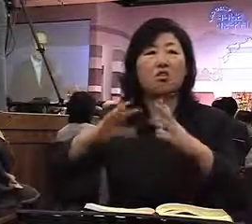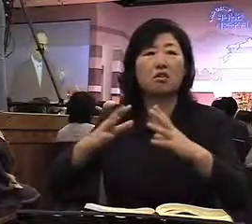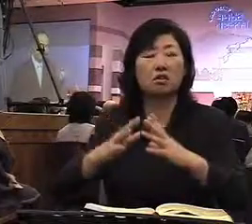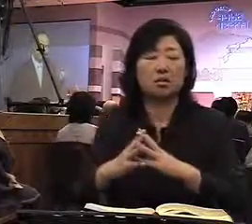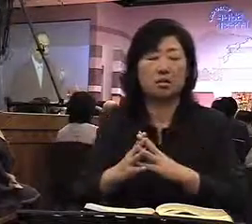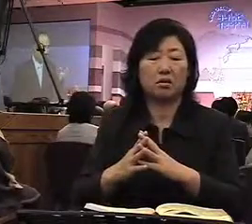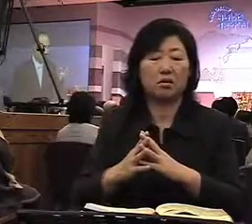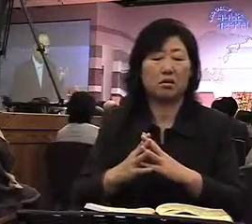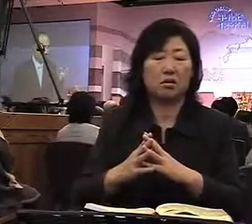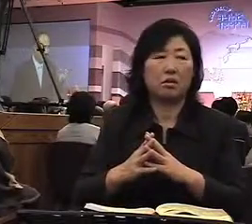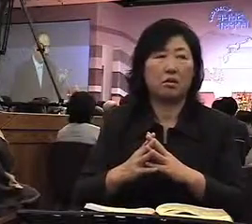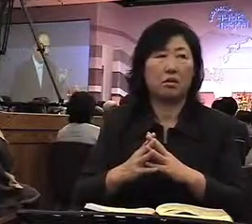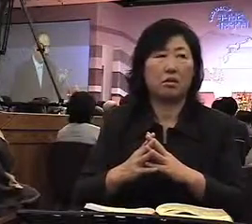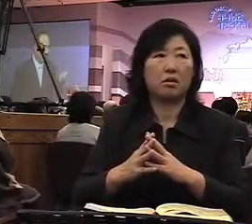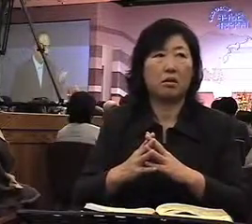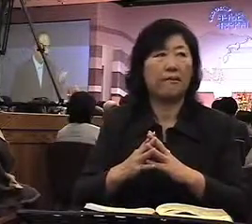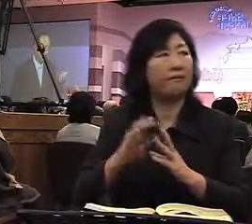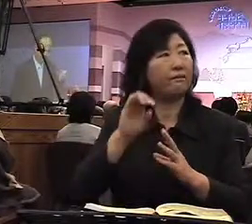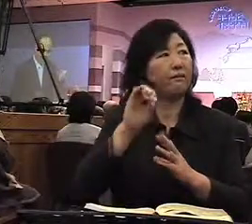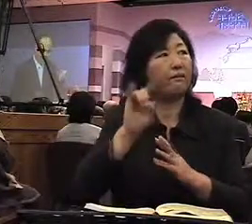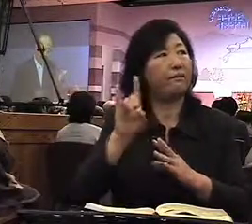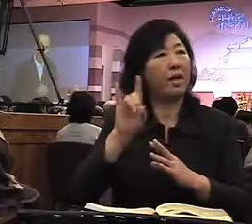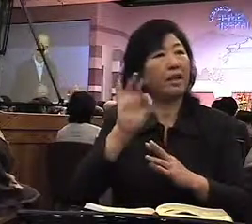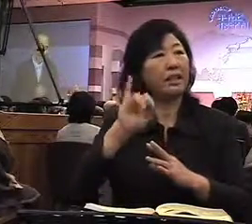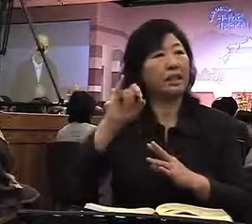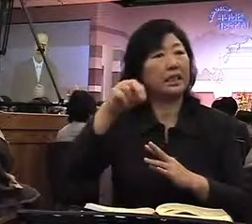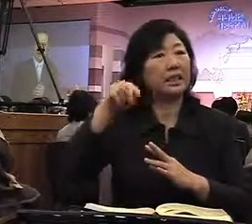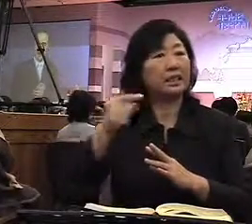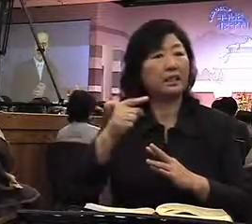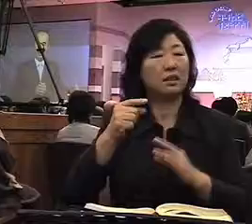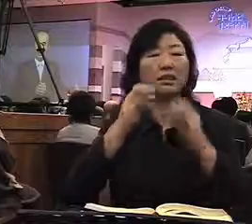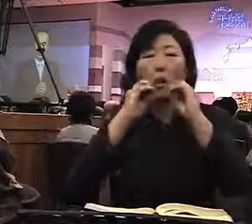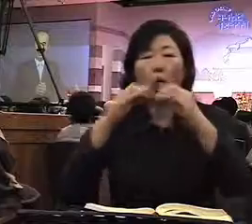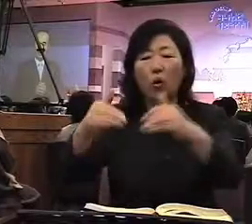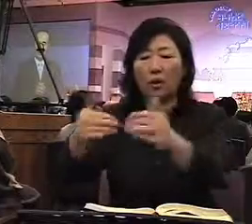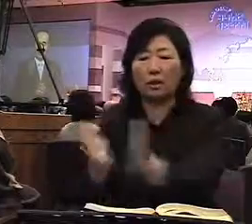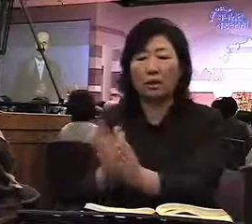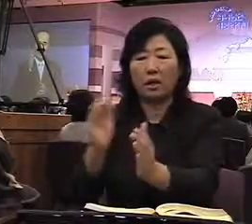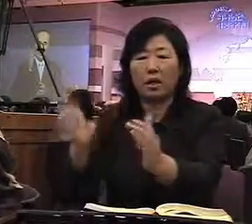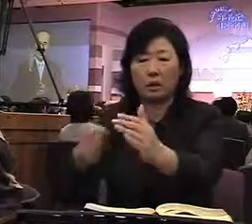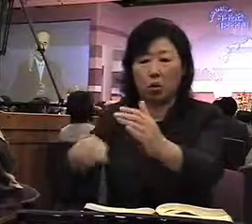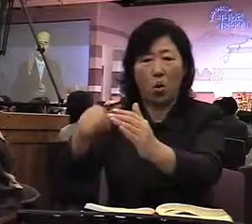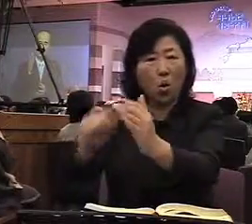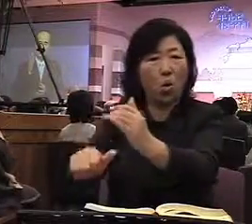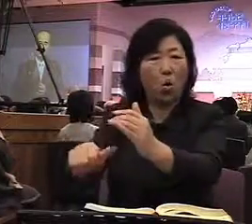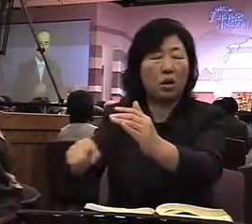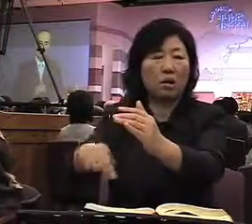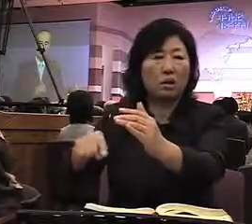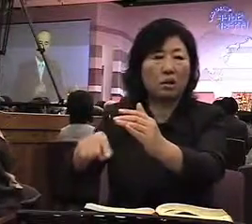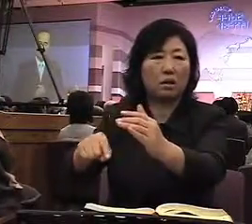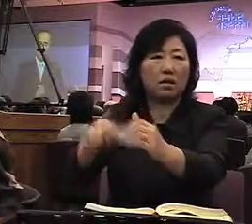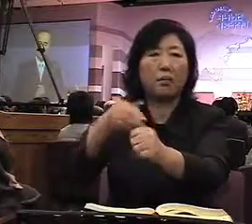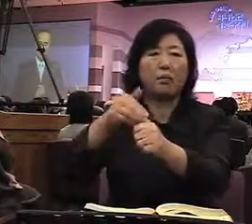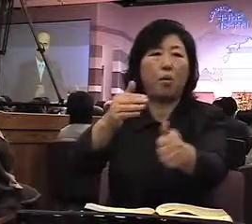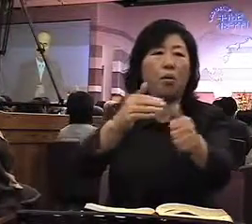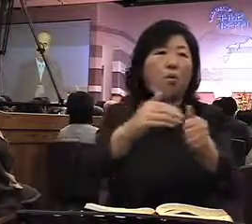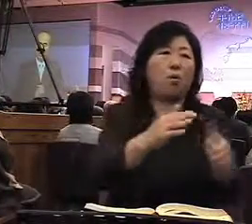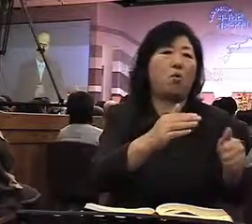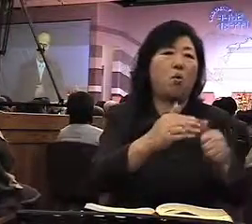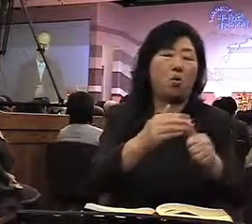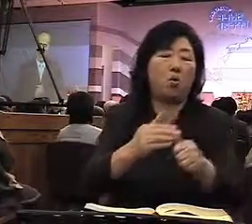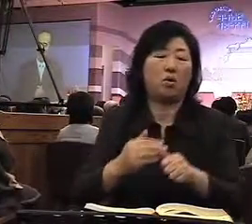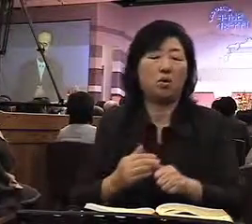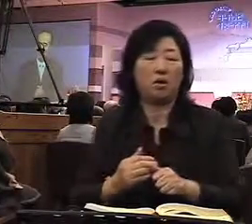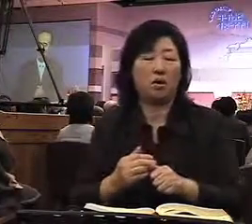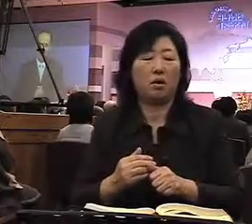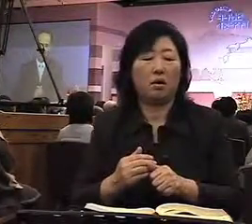페이스 미션이라는 선교단체에 속해서 제가 감배를 가게 됐는데요. 저를 파송했던 교회가 제가 떠난 다음에